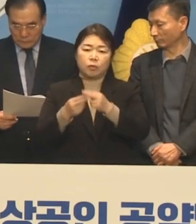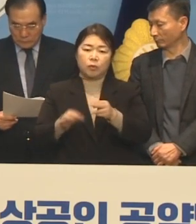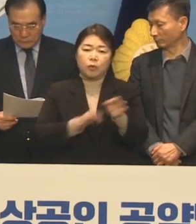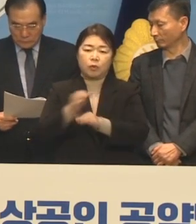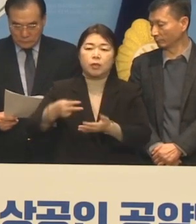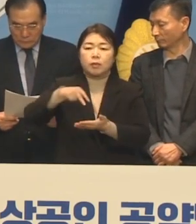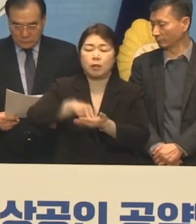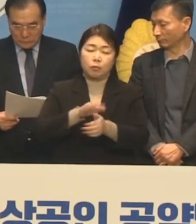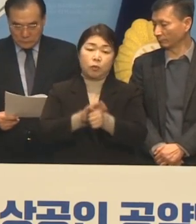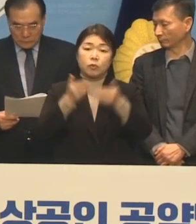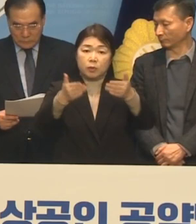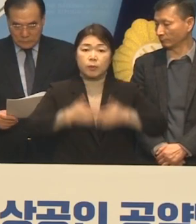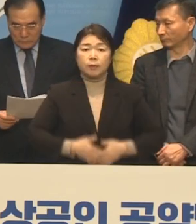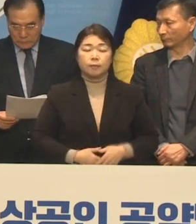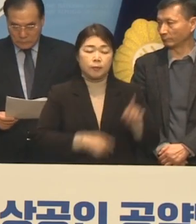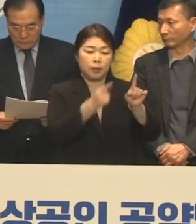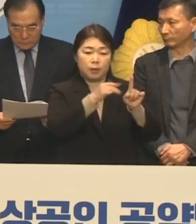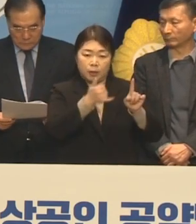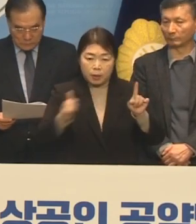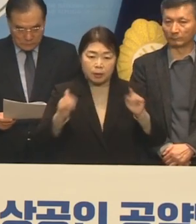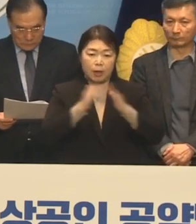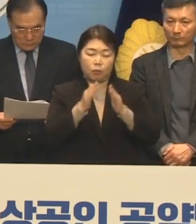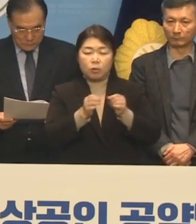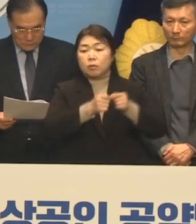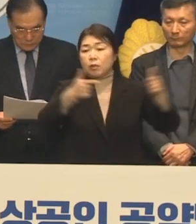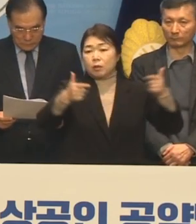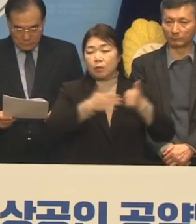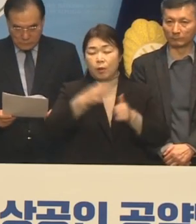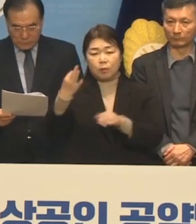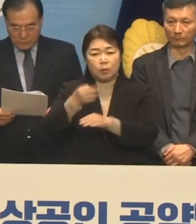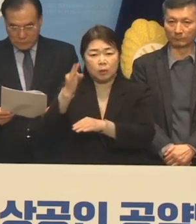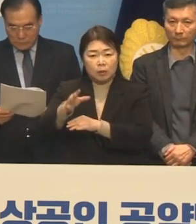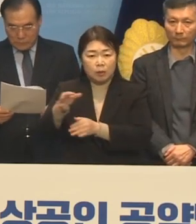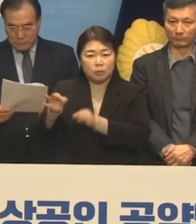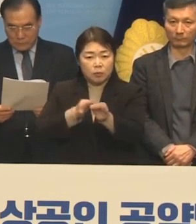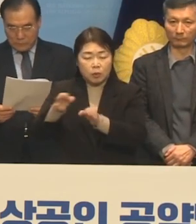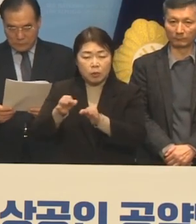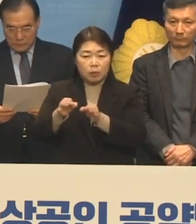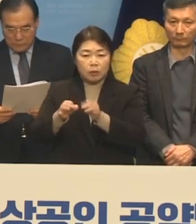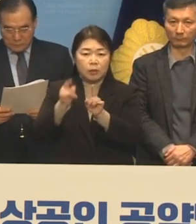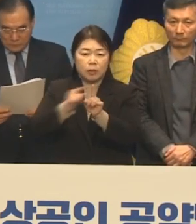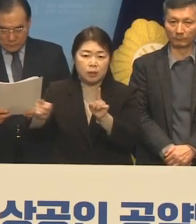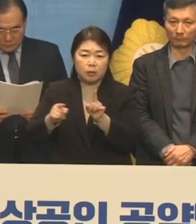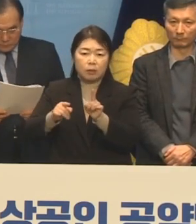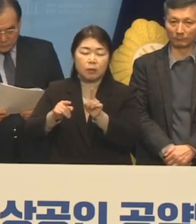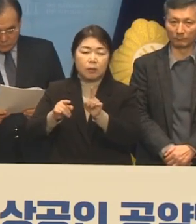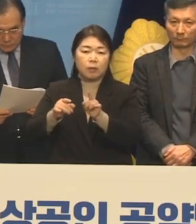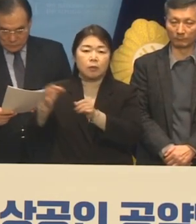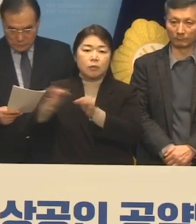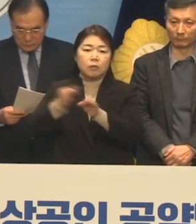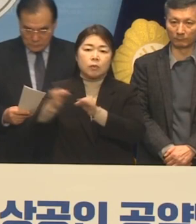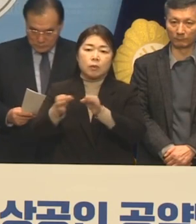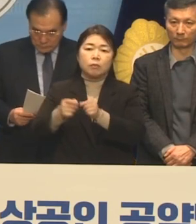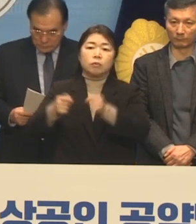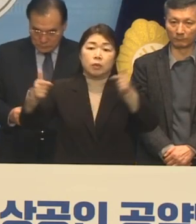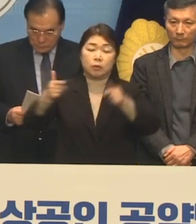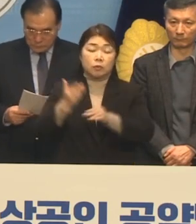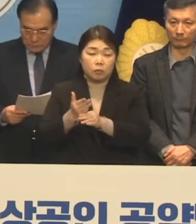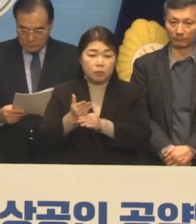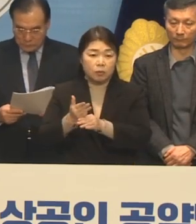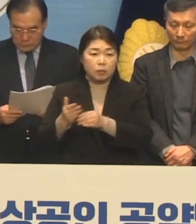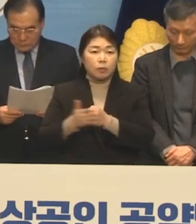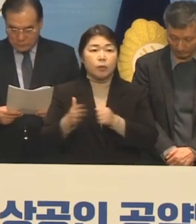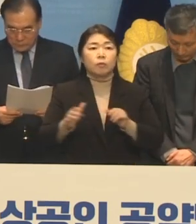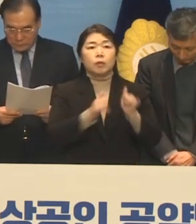돕겠습니다. 1인 가구의 증가 등으로 유통시장과 소비 패턴이 급속하게 변화하고 있는 상황에서 민생경제를 책임지고